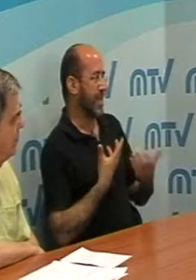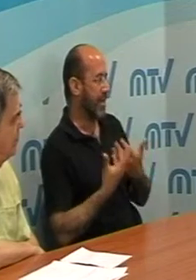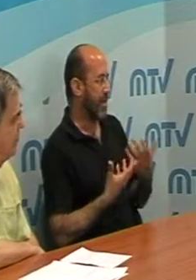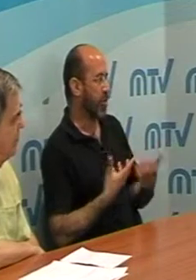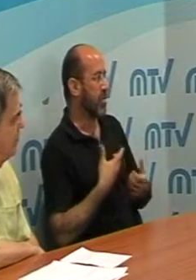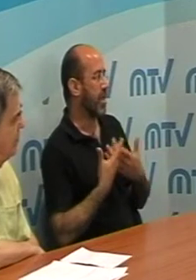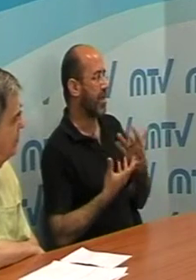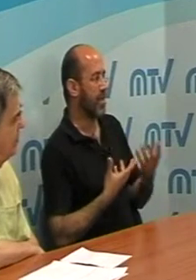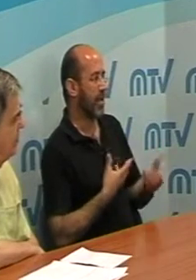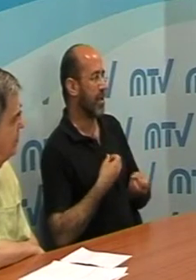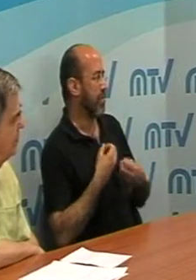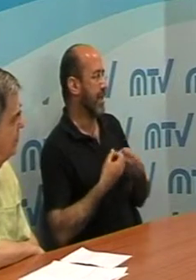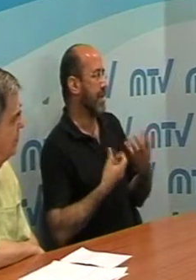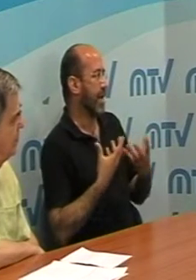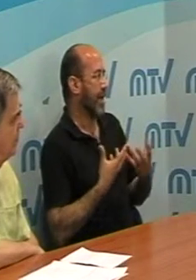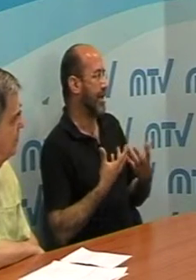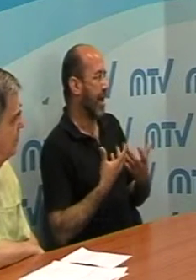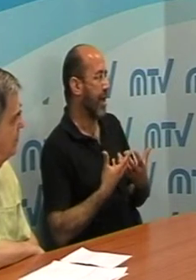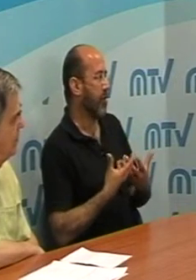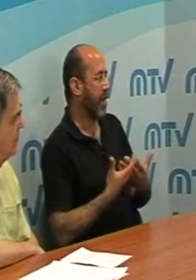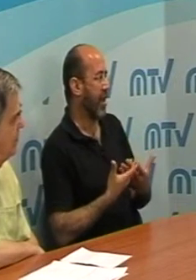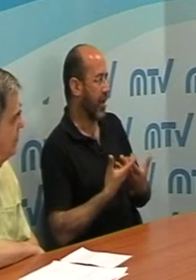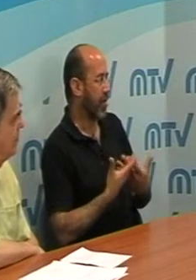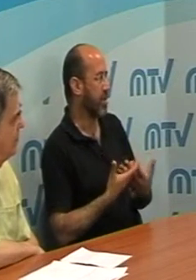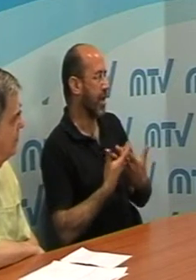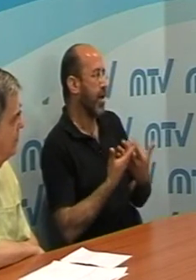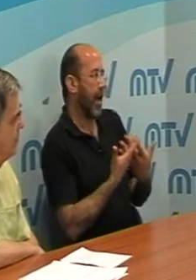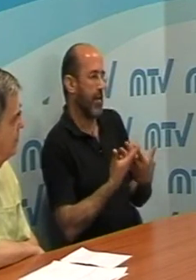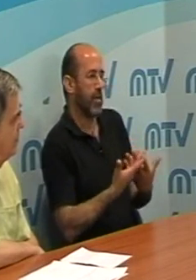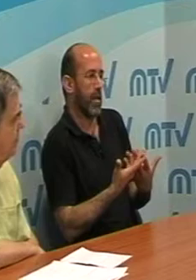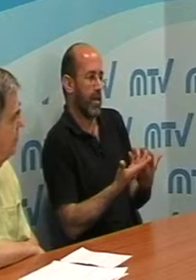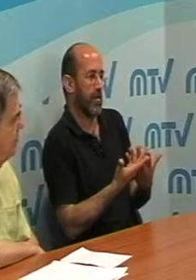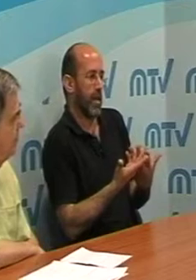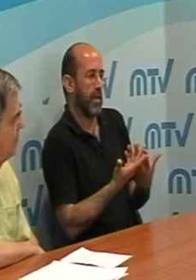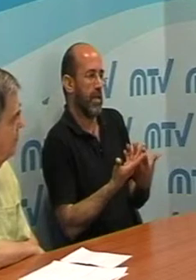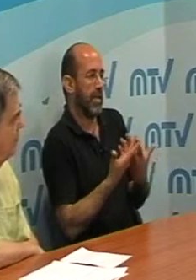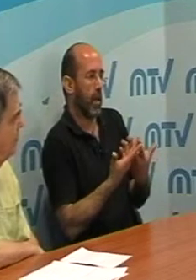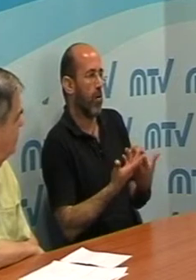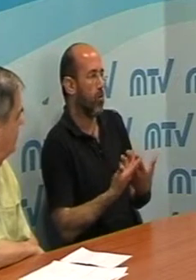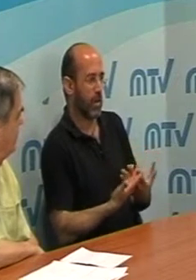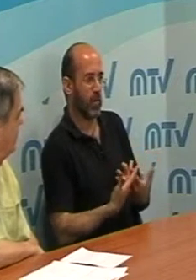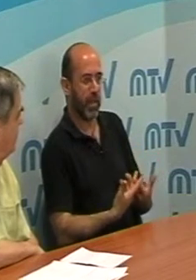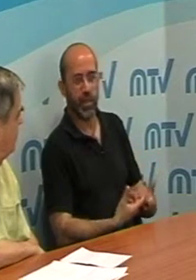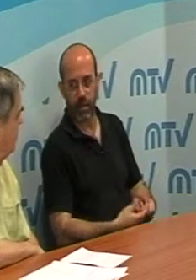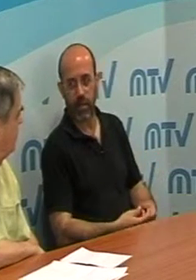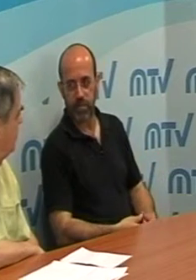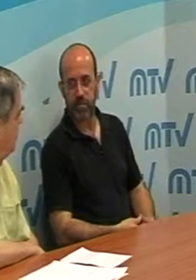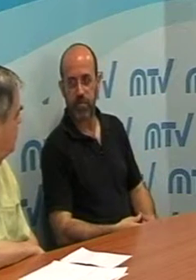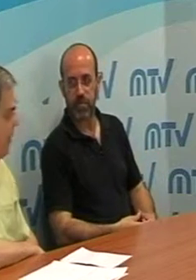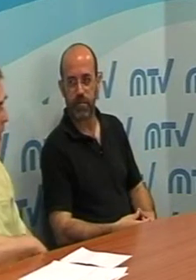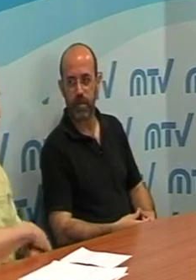eso que sentíamos, todas esas necesidades, todas esas ganas de poder hacer cosas, ahí donde realmente entra en juego nuestra propia